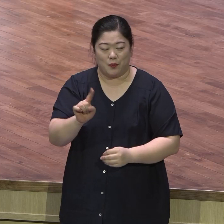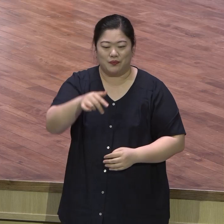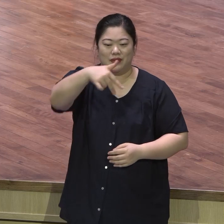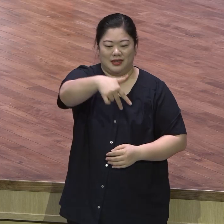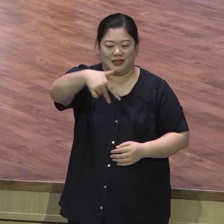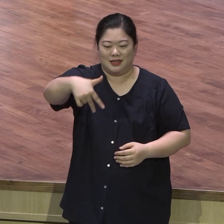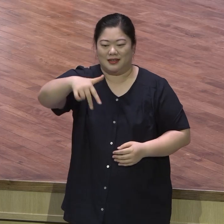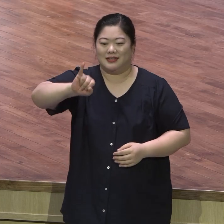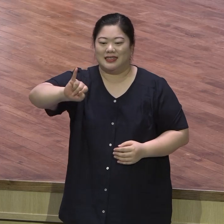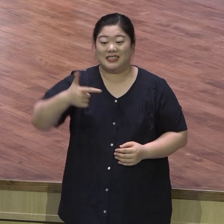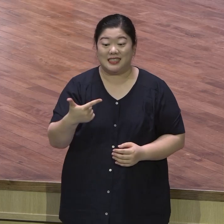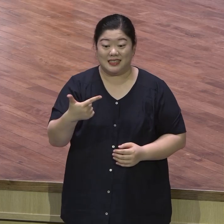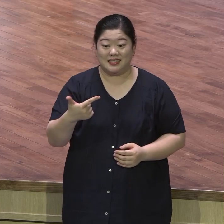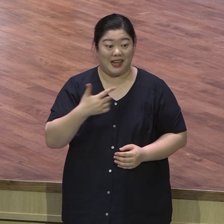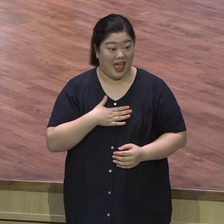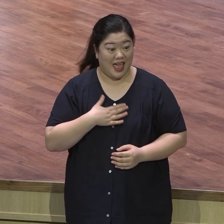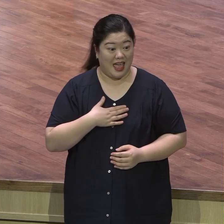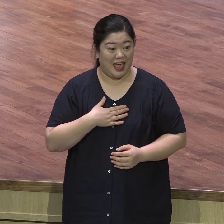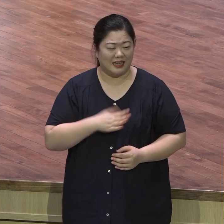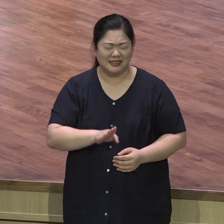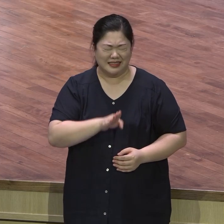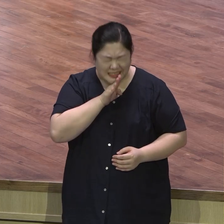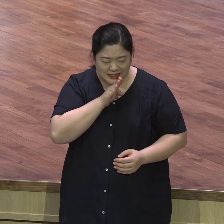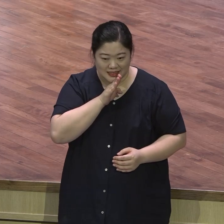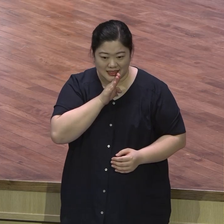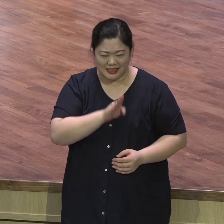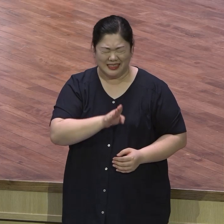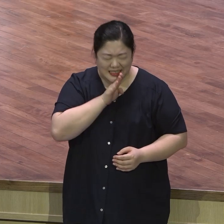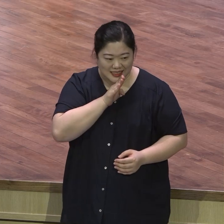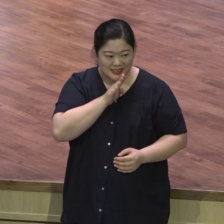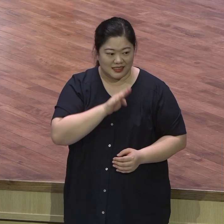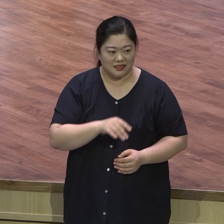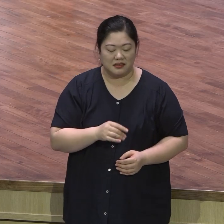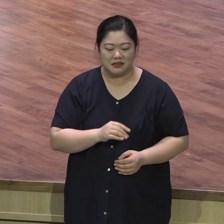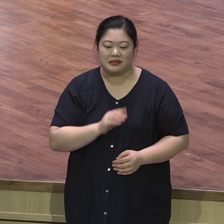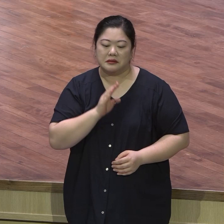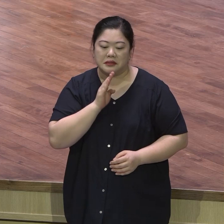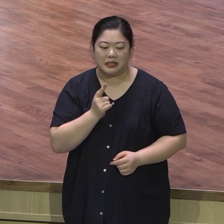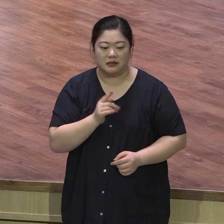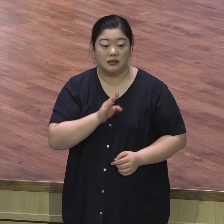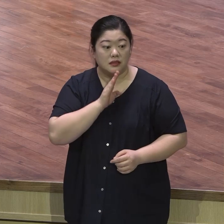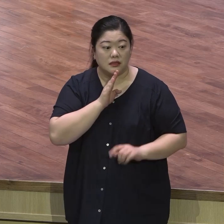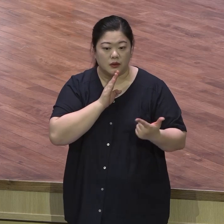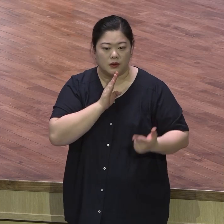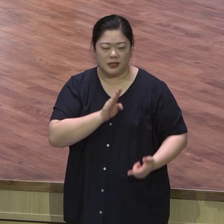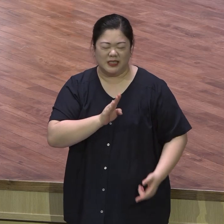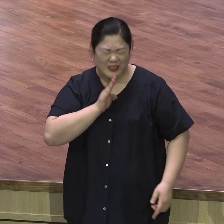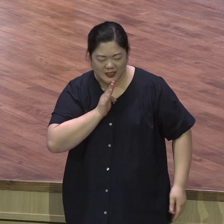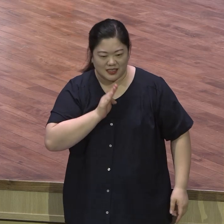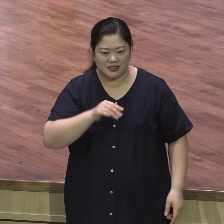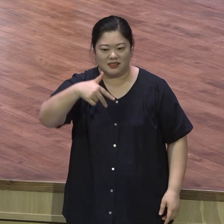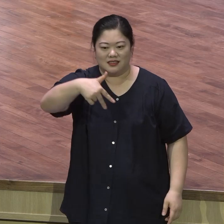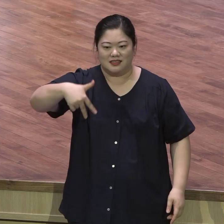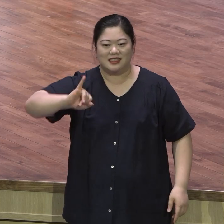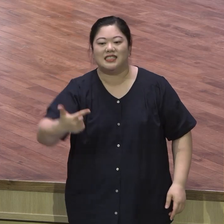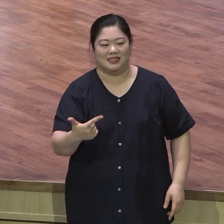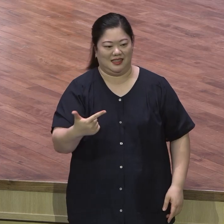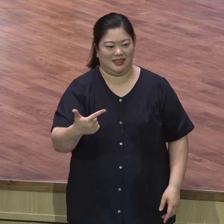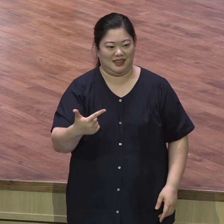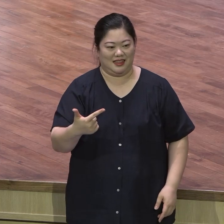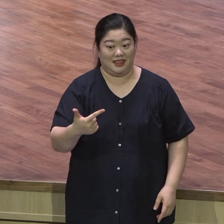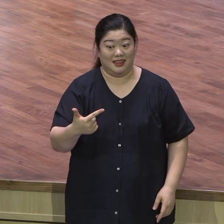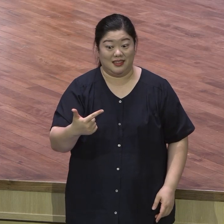말이냐 진짜 오리지널 그런 줄임의 말이에요 진짜에서 진을 가지고 좀 세게 발음한 것이